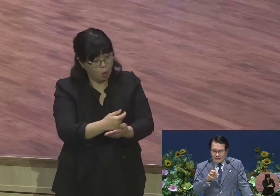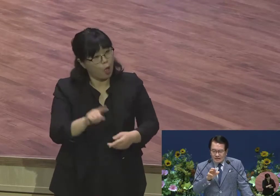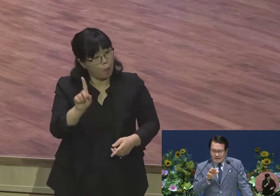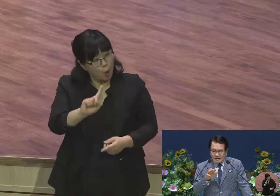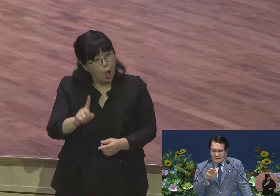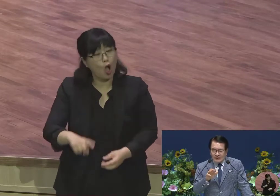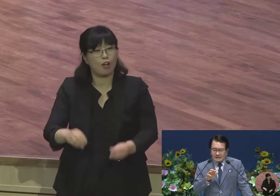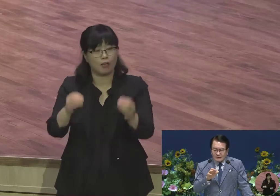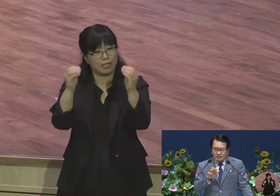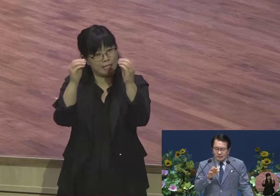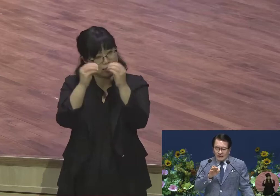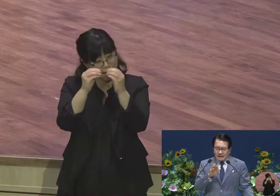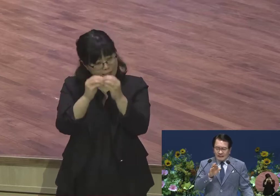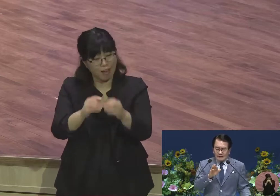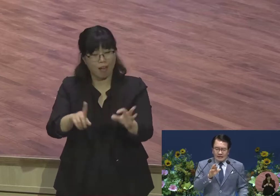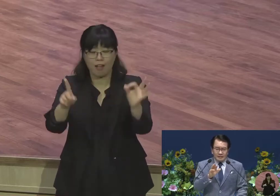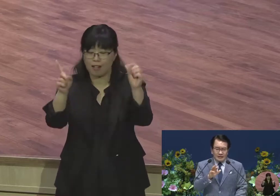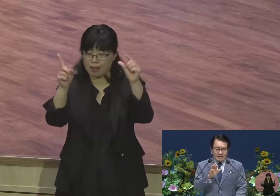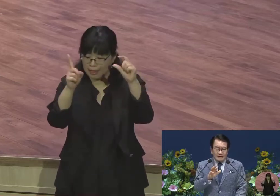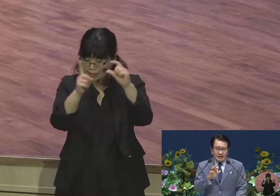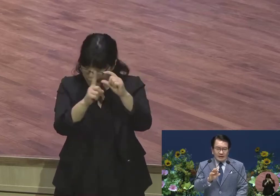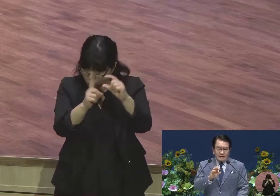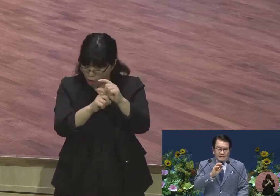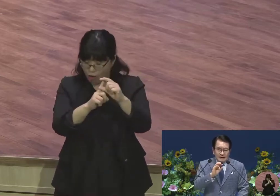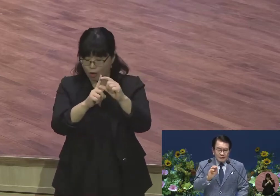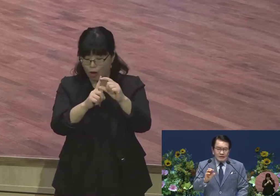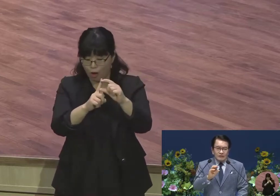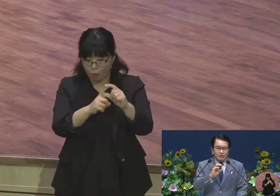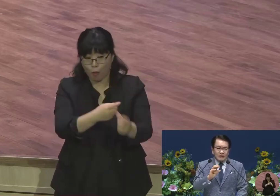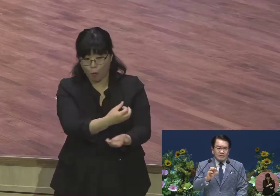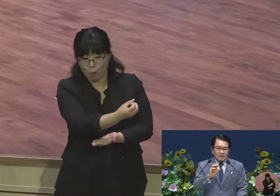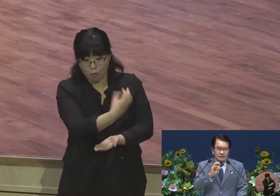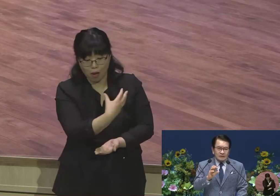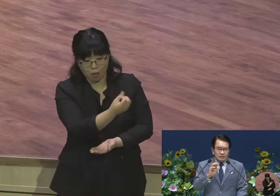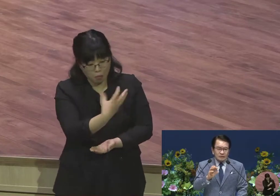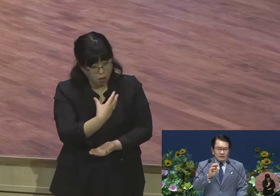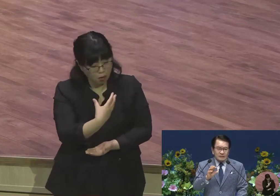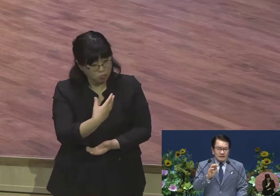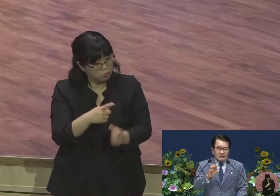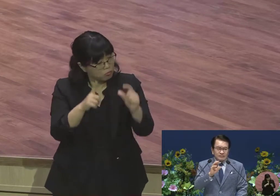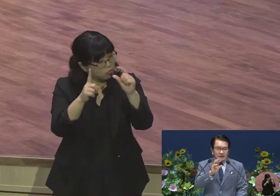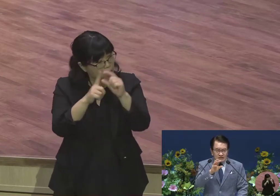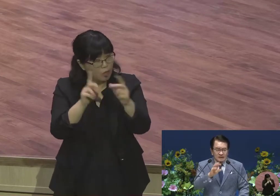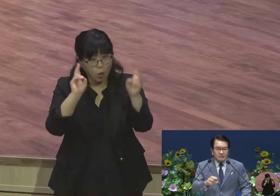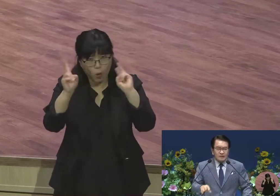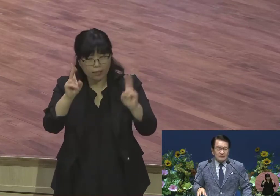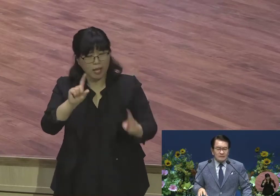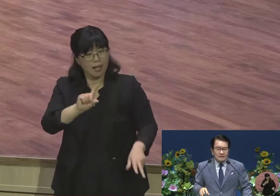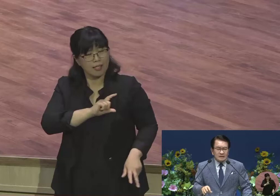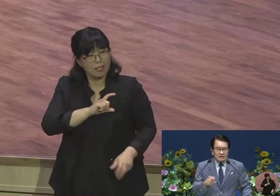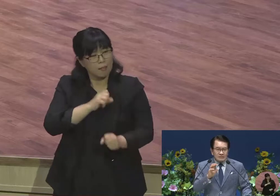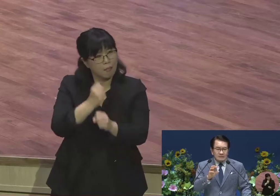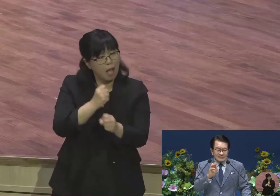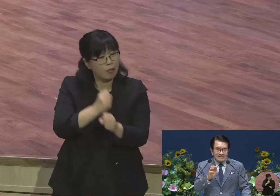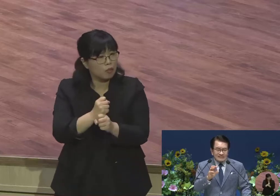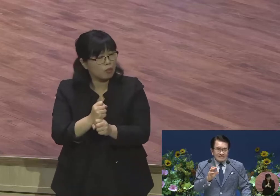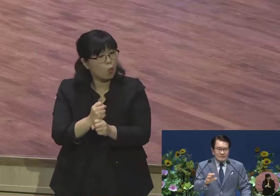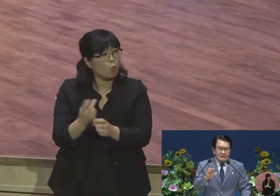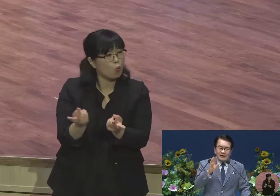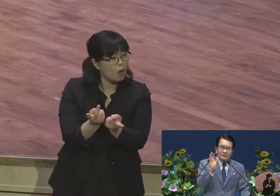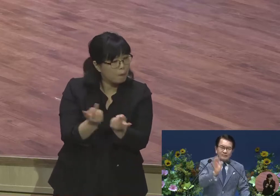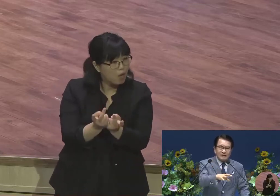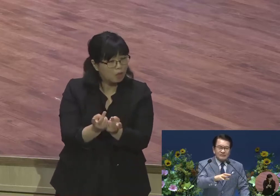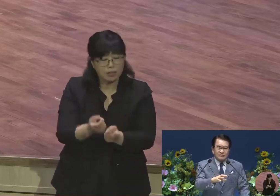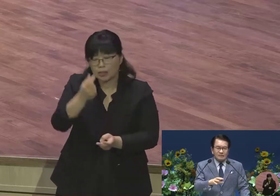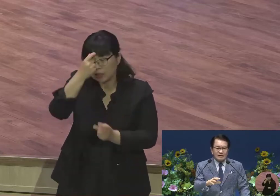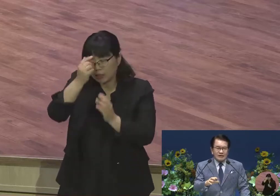참 힐링 내 지운 내면 그건데 참 기도로요. 기도로 참 24시라고 기도로 다